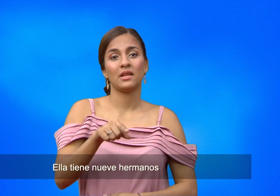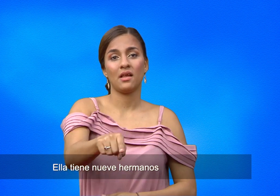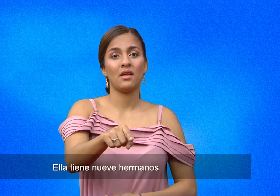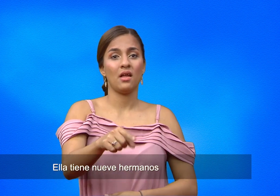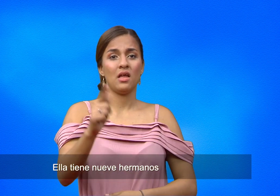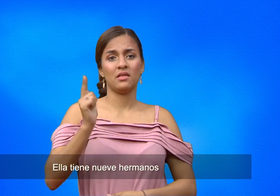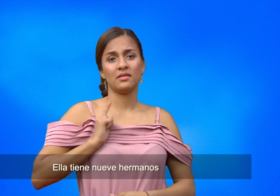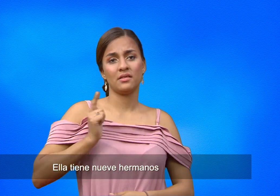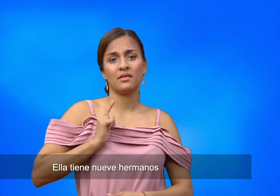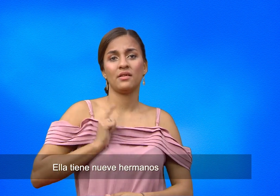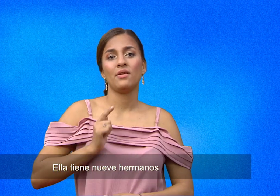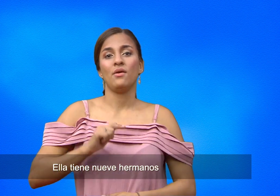ella tiene